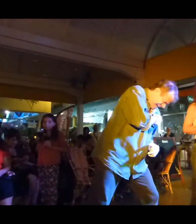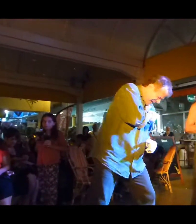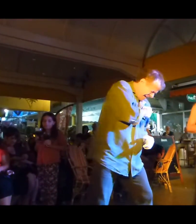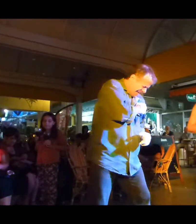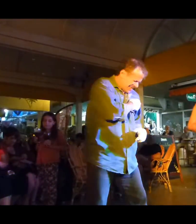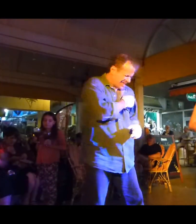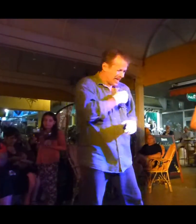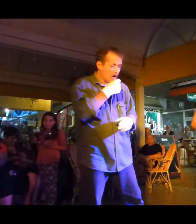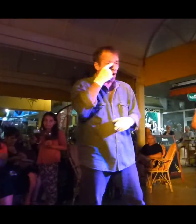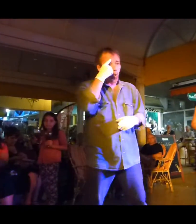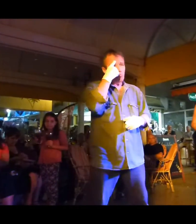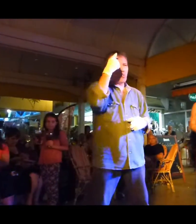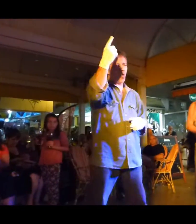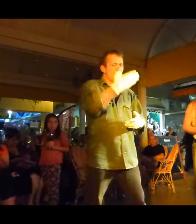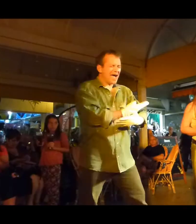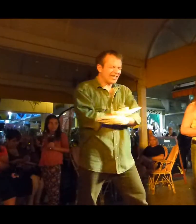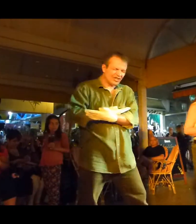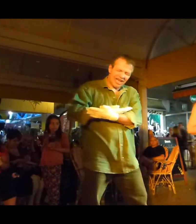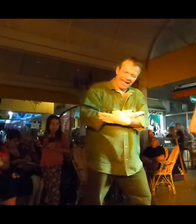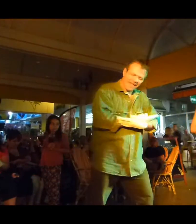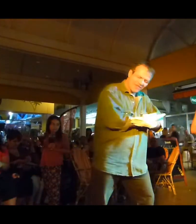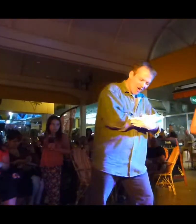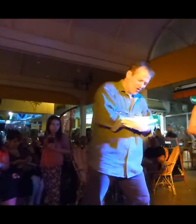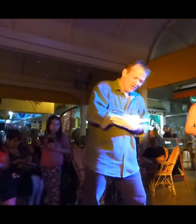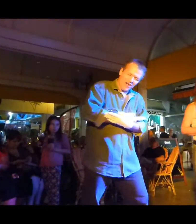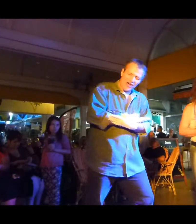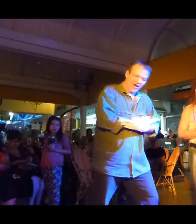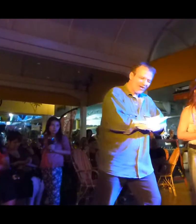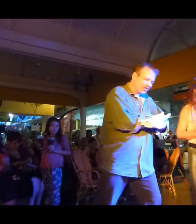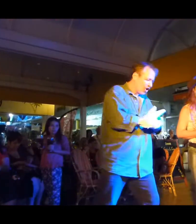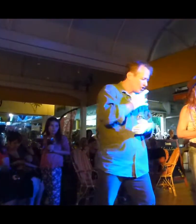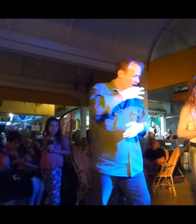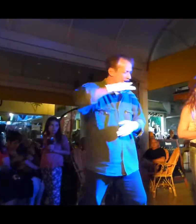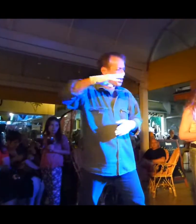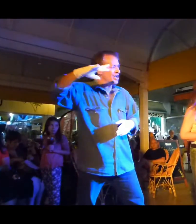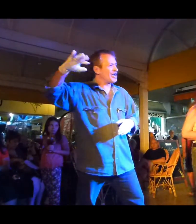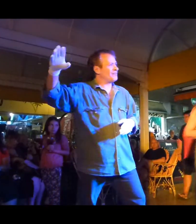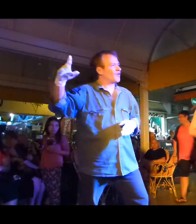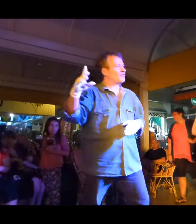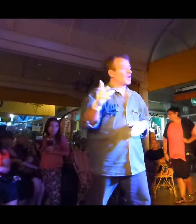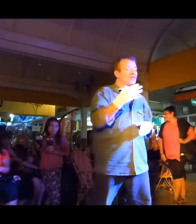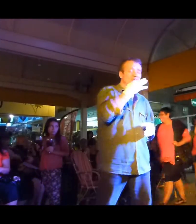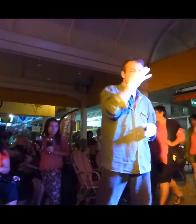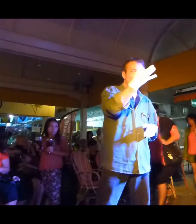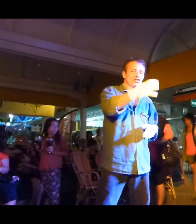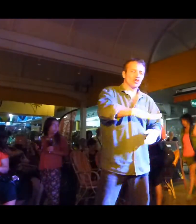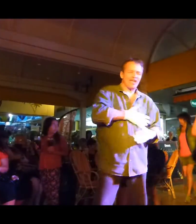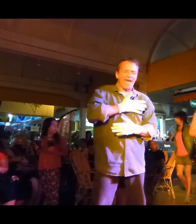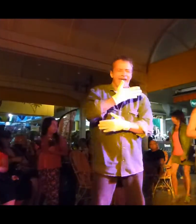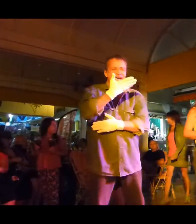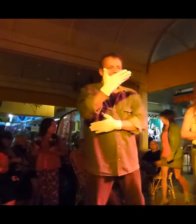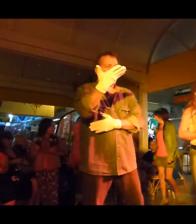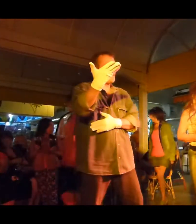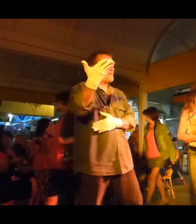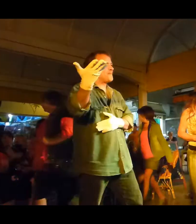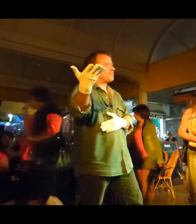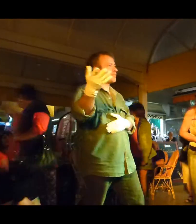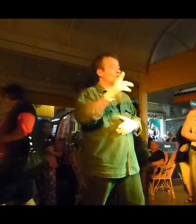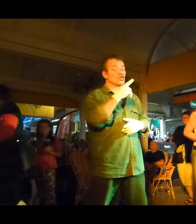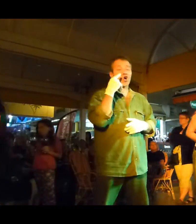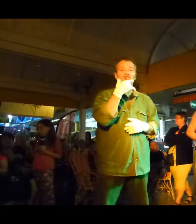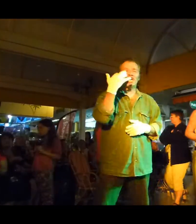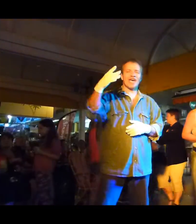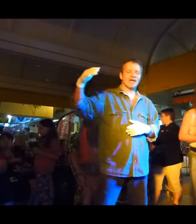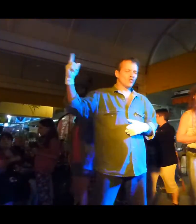peines, pour bercer un enfant. Chanter pour pouvoir dire je t'aime